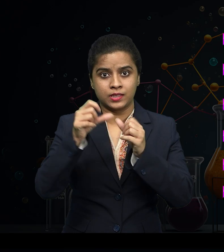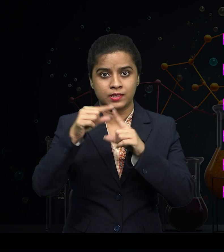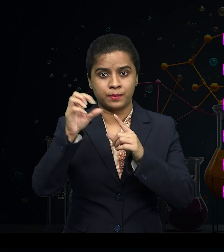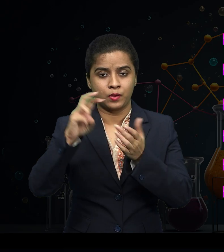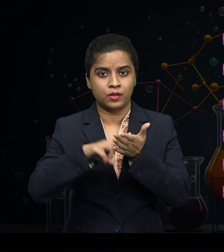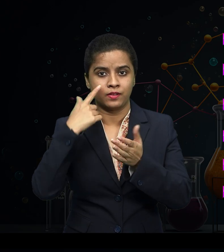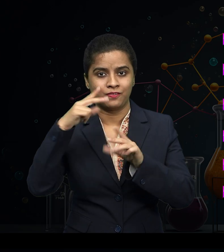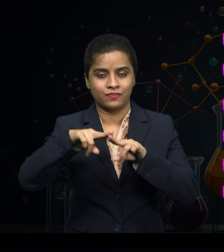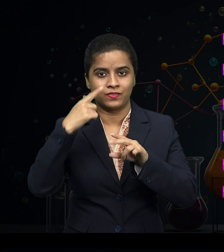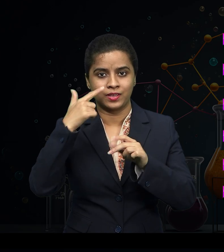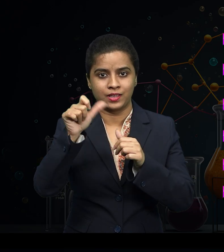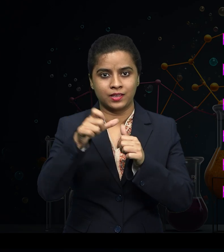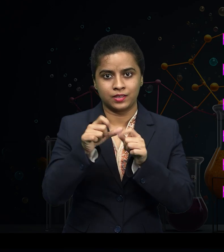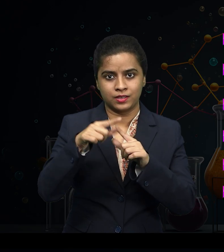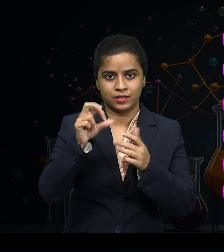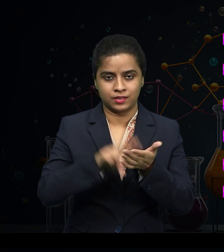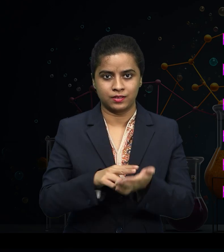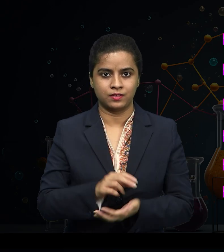सॅपोनिफिकेशन,